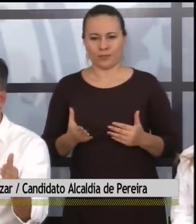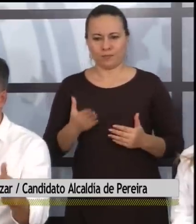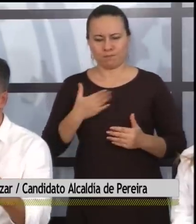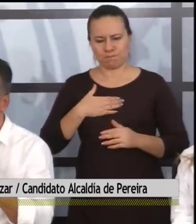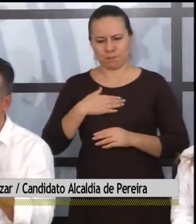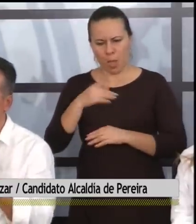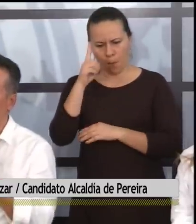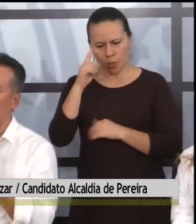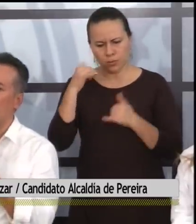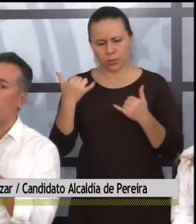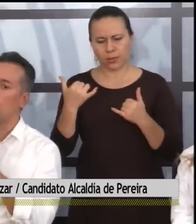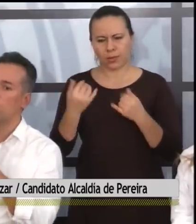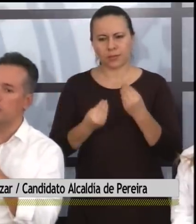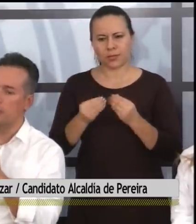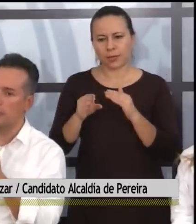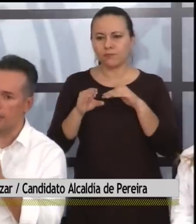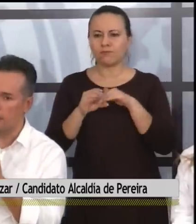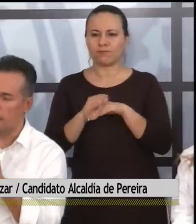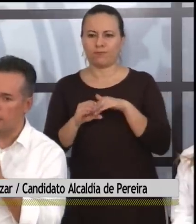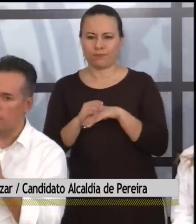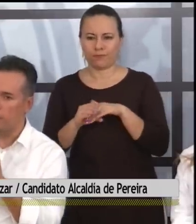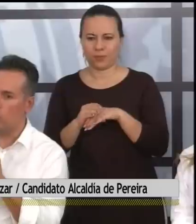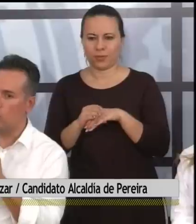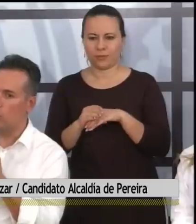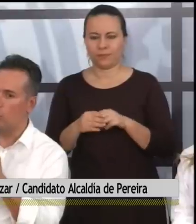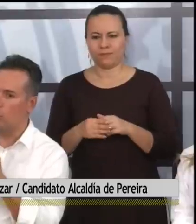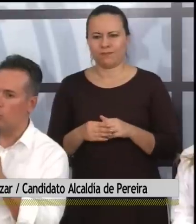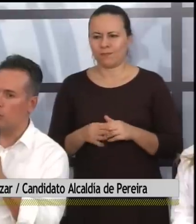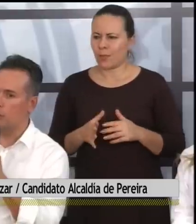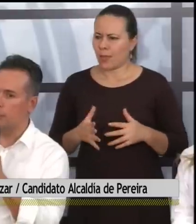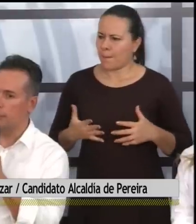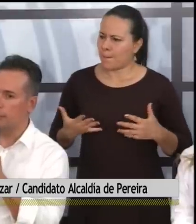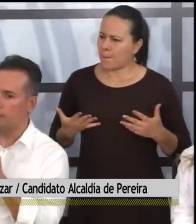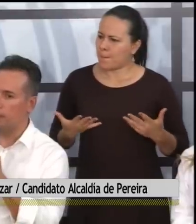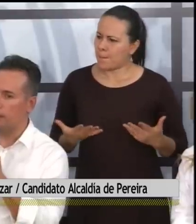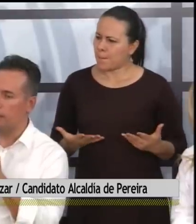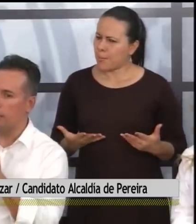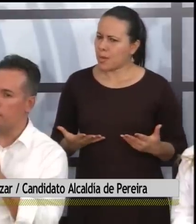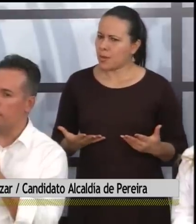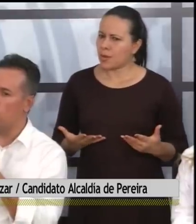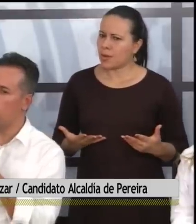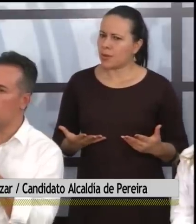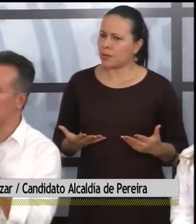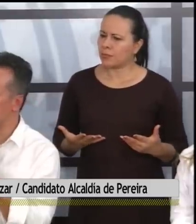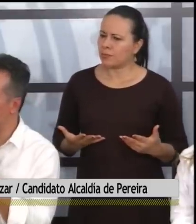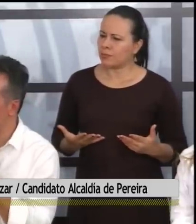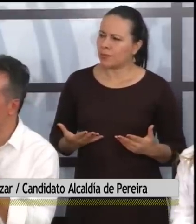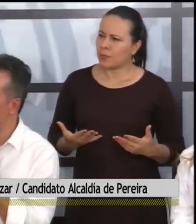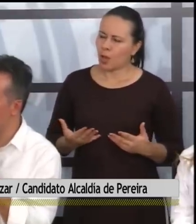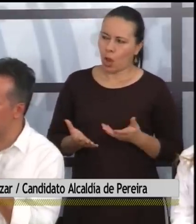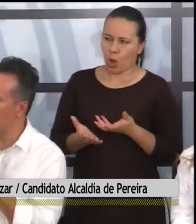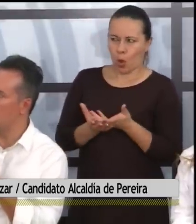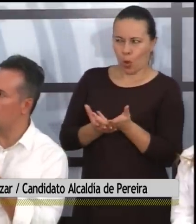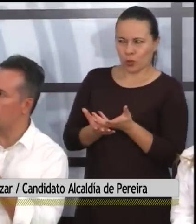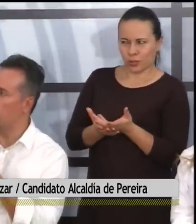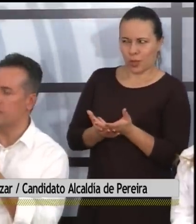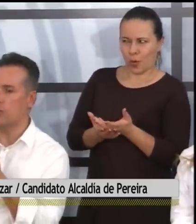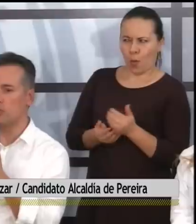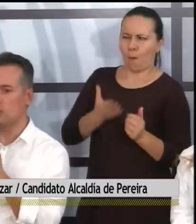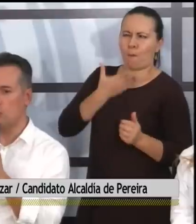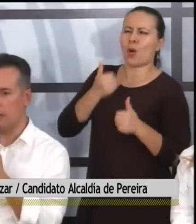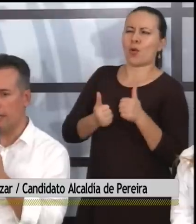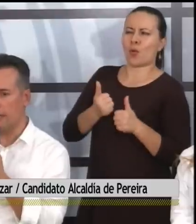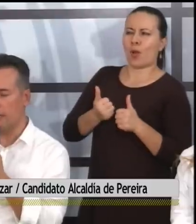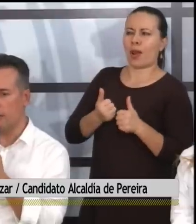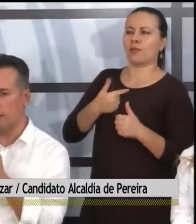nuestra administración, la austeridad. Pero como el mejor consejo es el ejemplo, pues